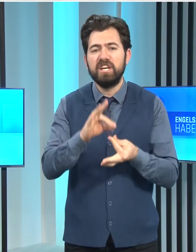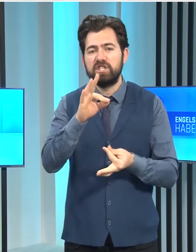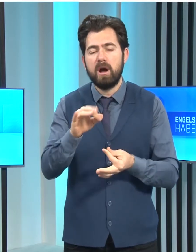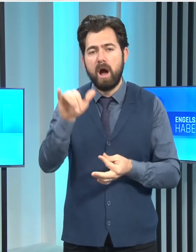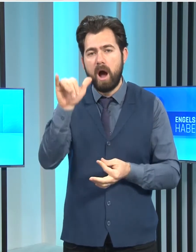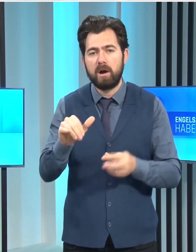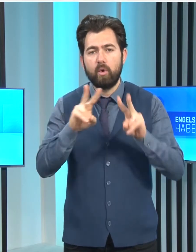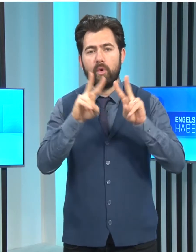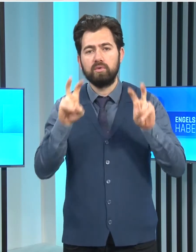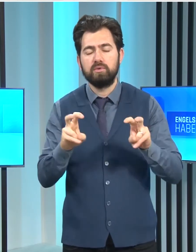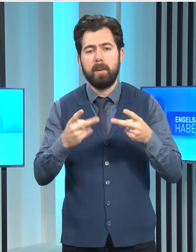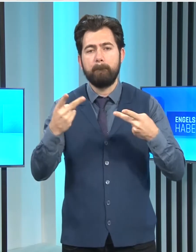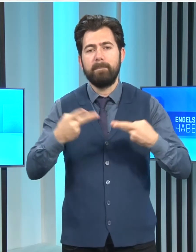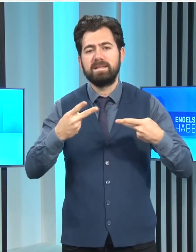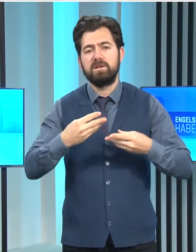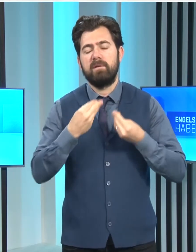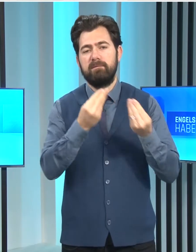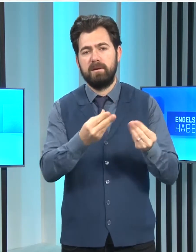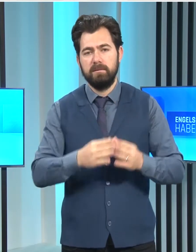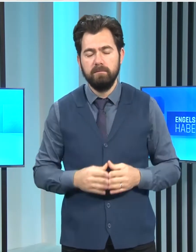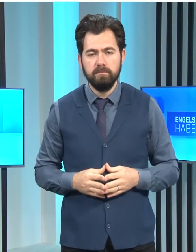mesajlar verildi.